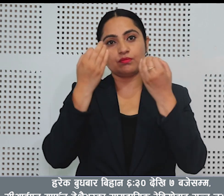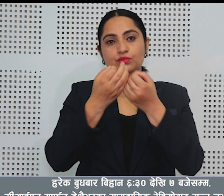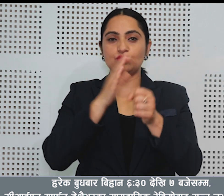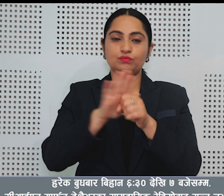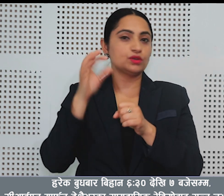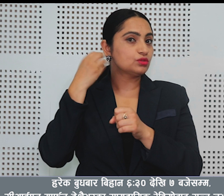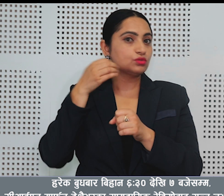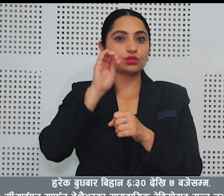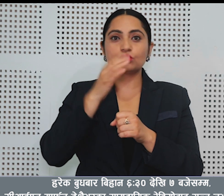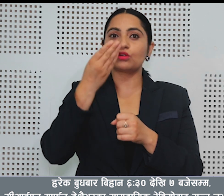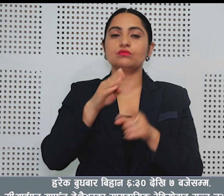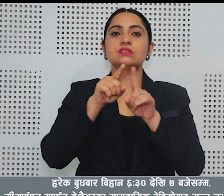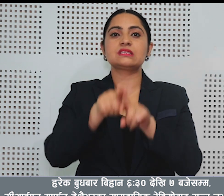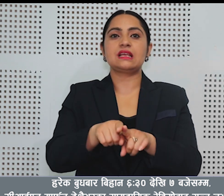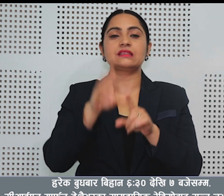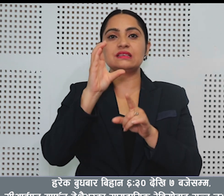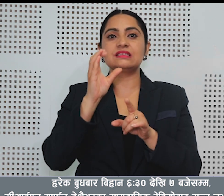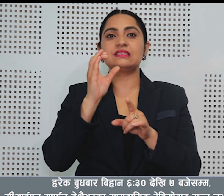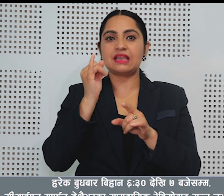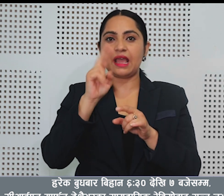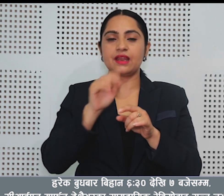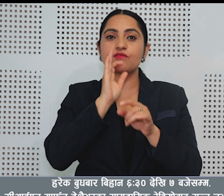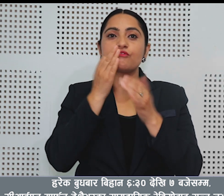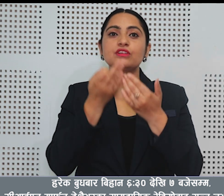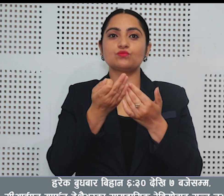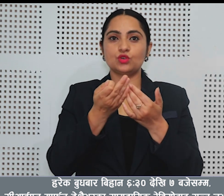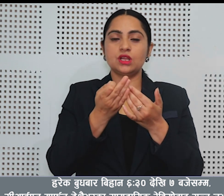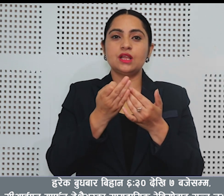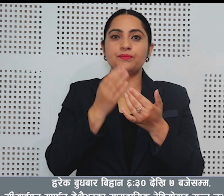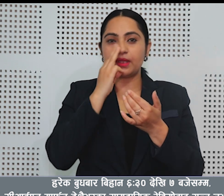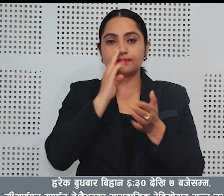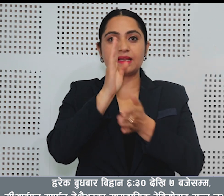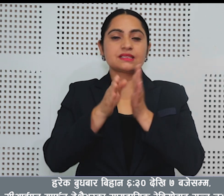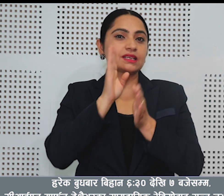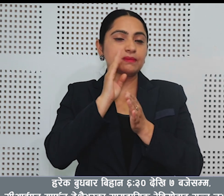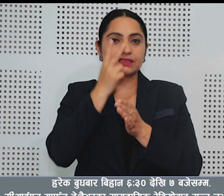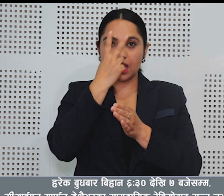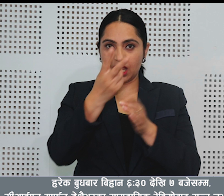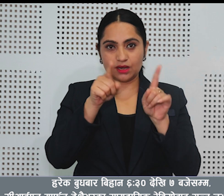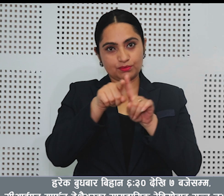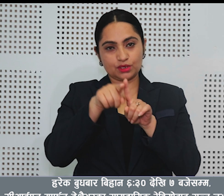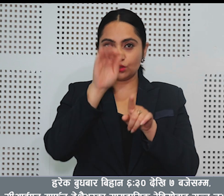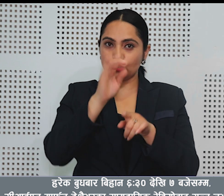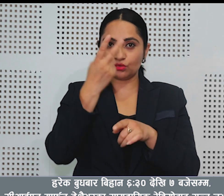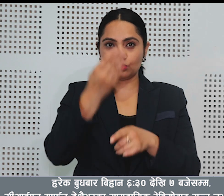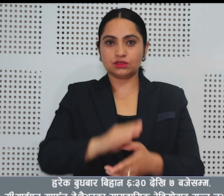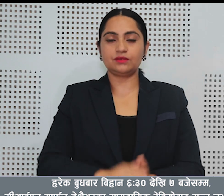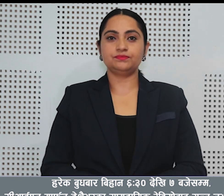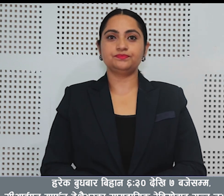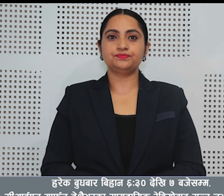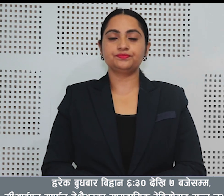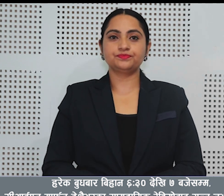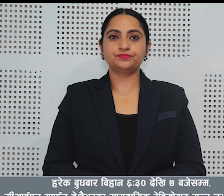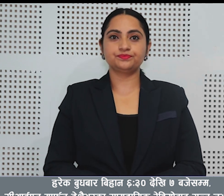नै सुन्न सक्नुहुन्छ। साथै CINको फेसबुक पेजमा गएर साङ्केतिक भाषामा हेर्न पनि सक्नुहुनेछ।